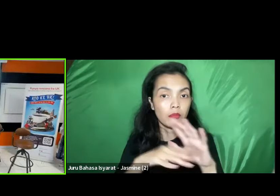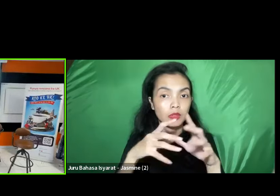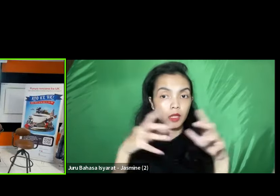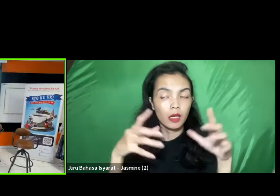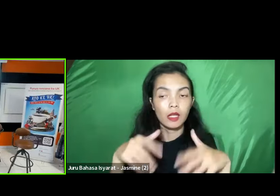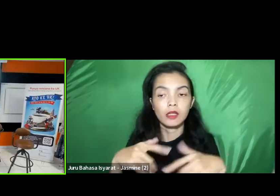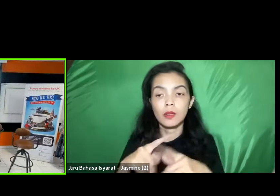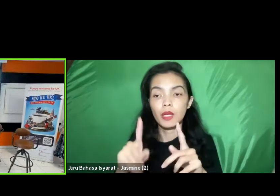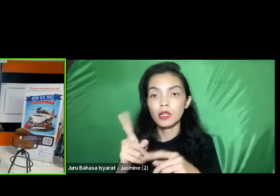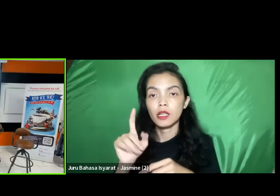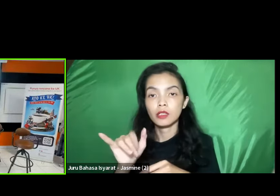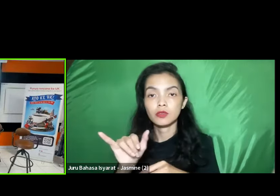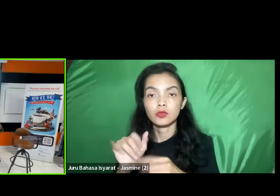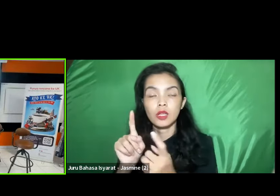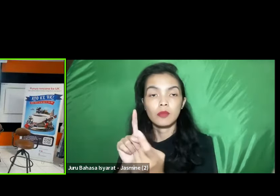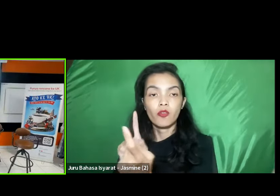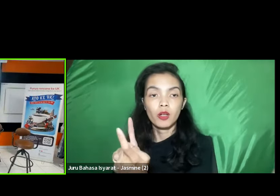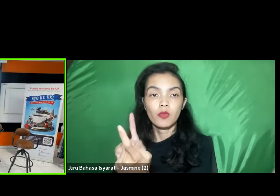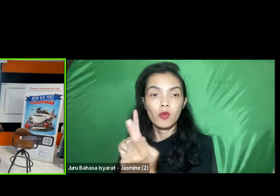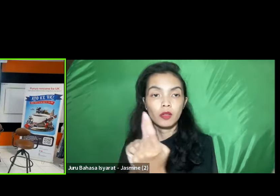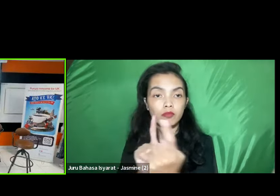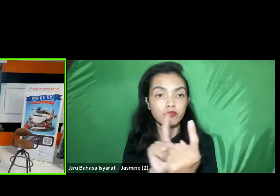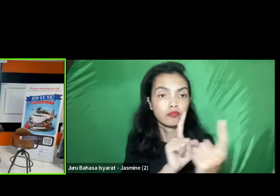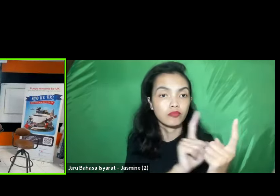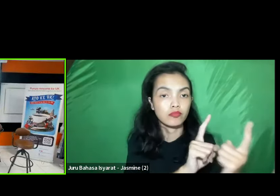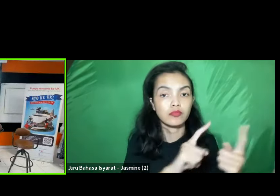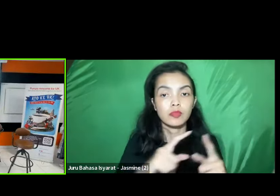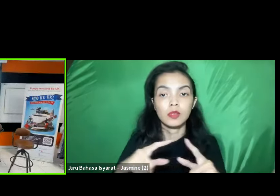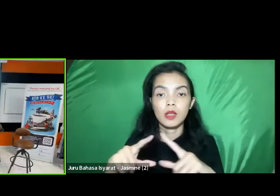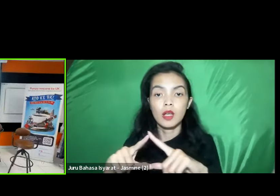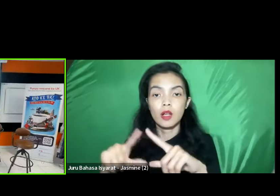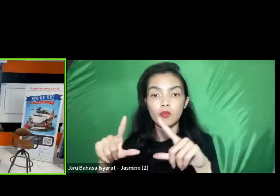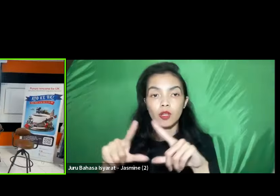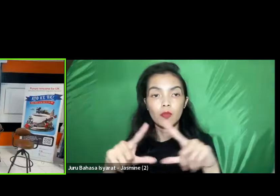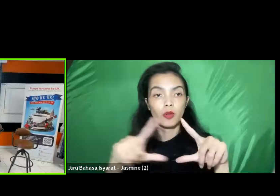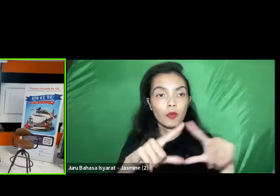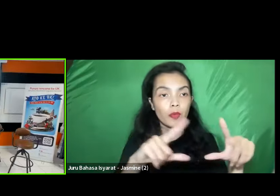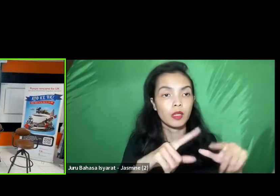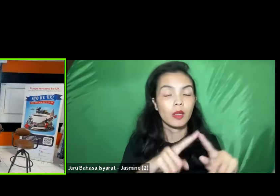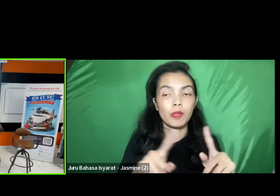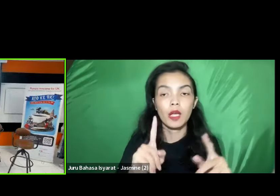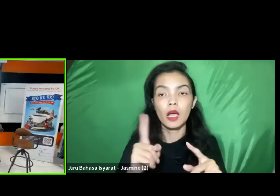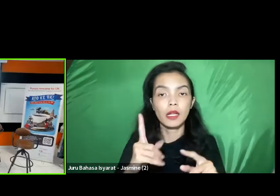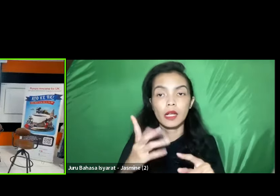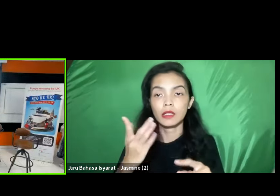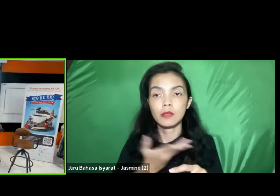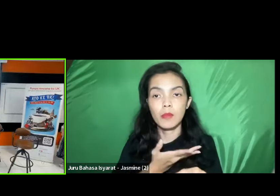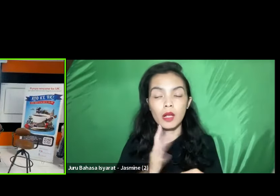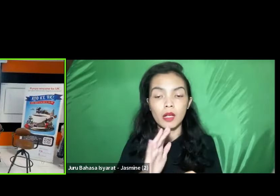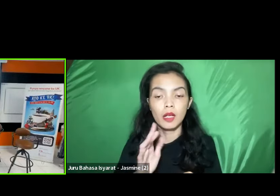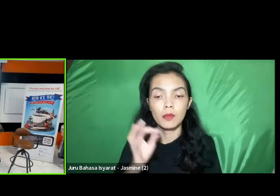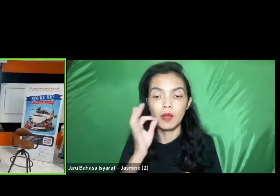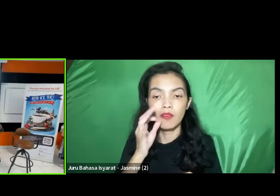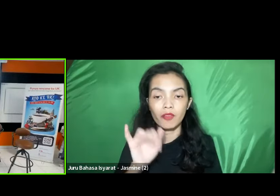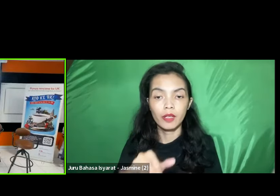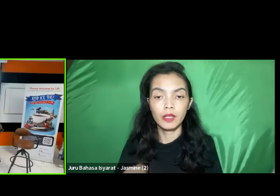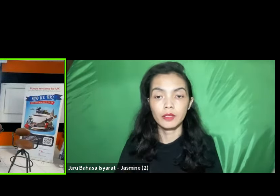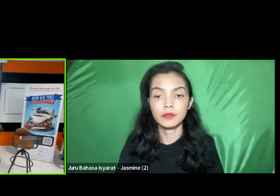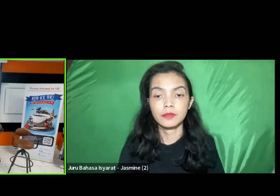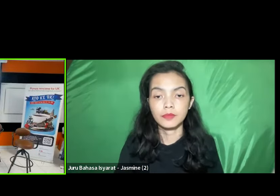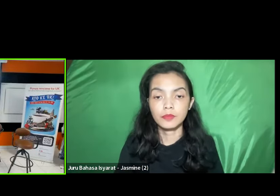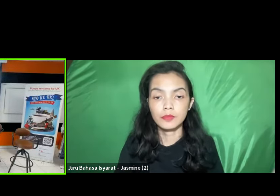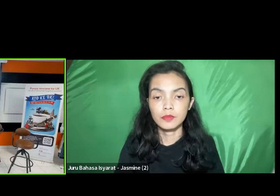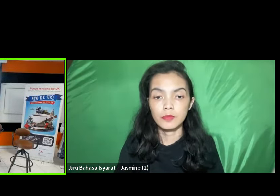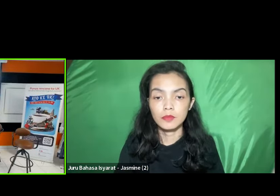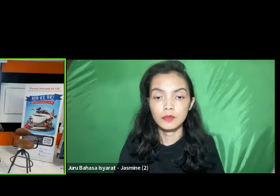one on one dapat mentor yaitu chening alumna dan mungkin juga ada yang tidak keterima ya ya maaf ya Ee itu juga kemudian